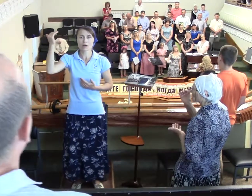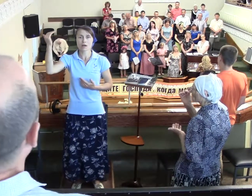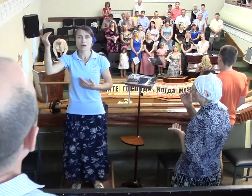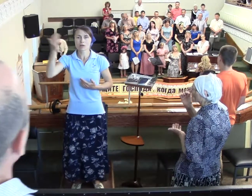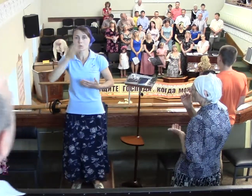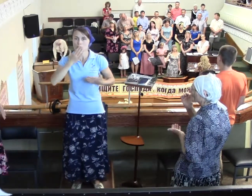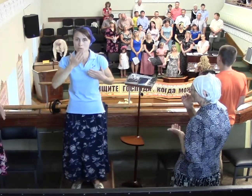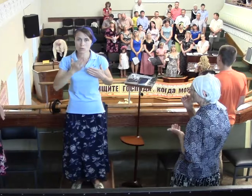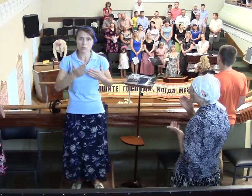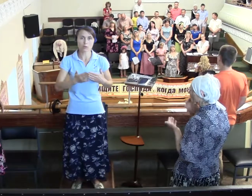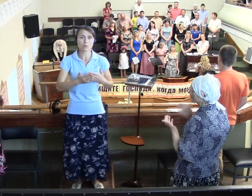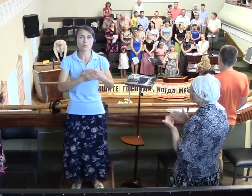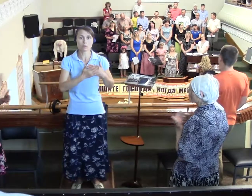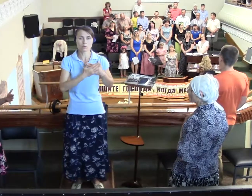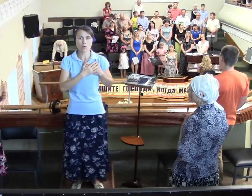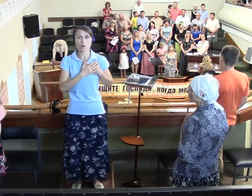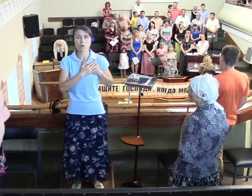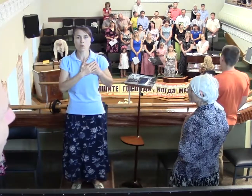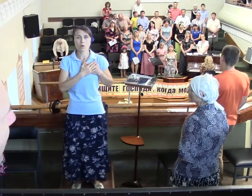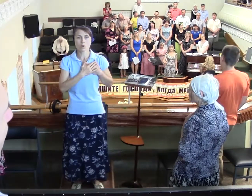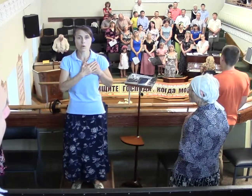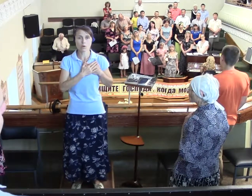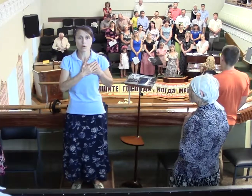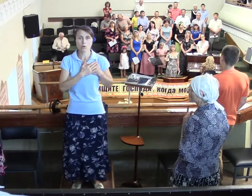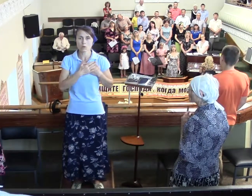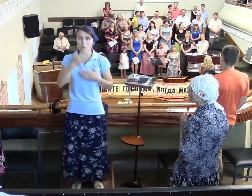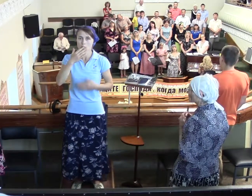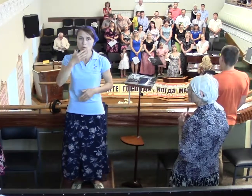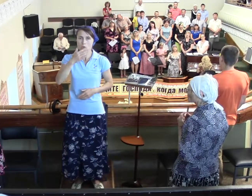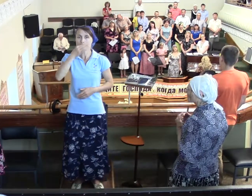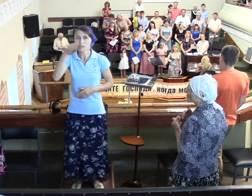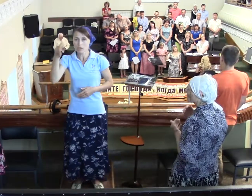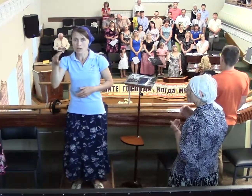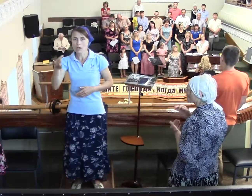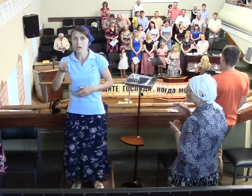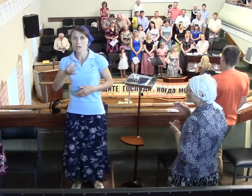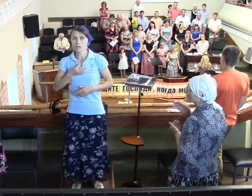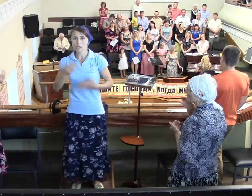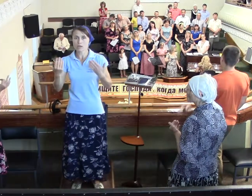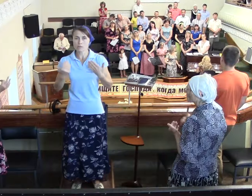Thank you.